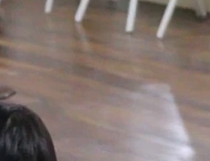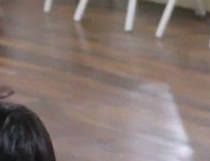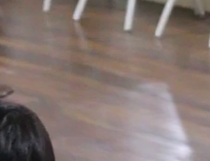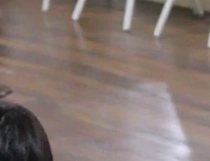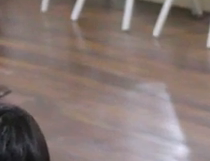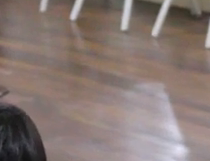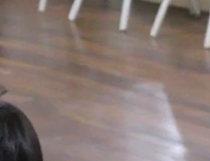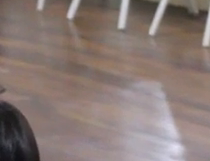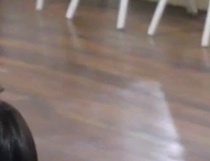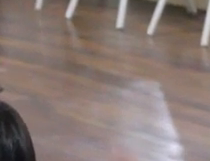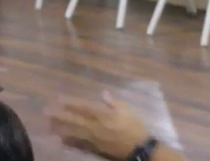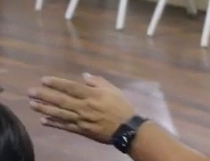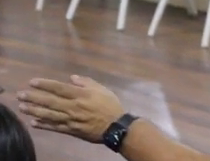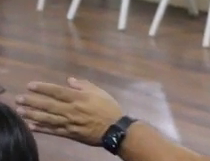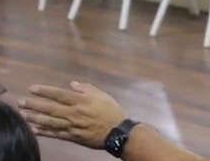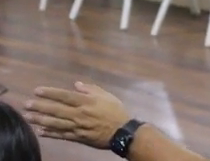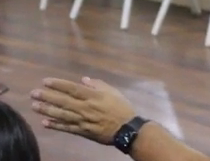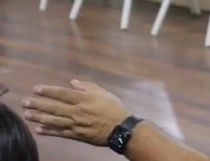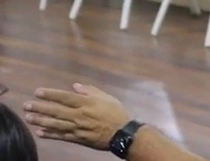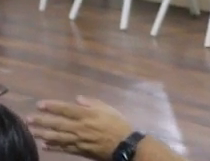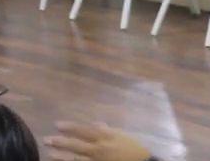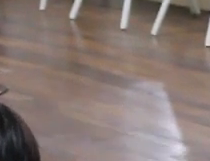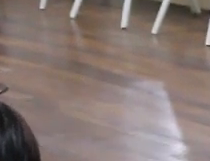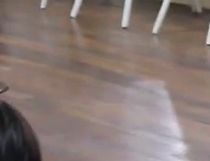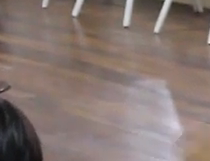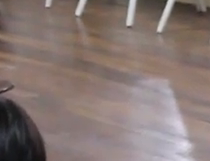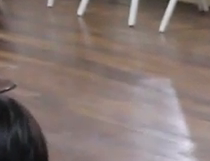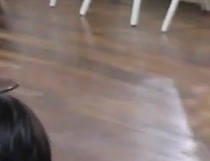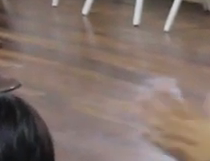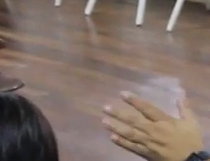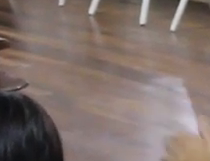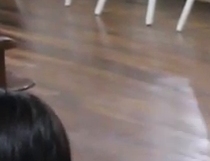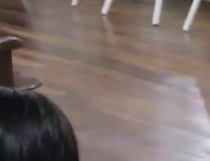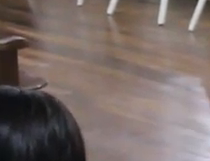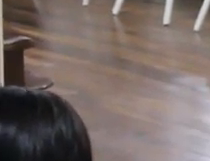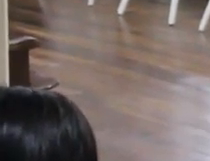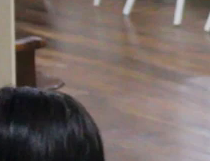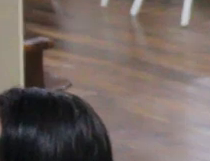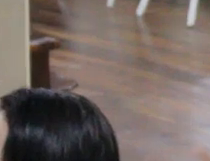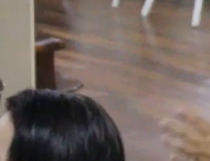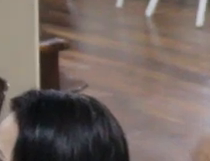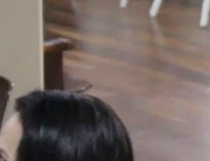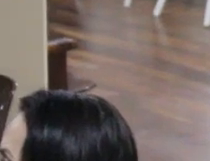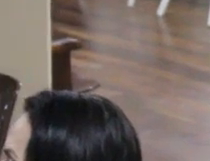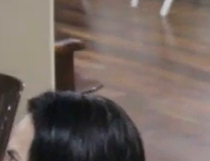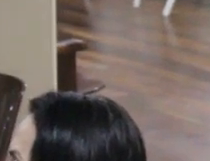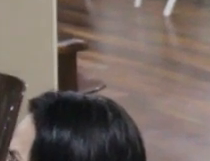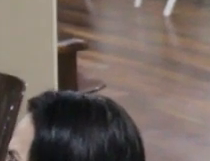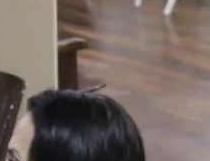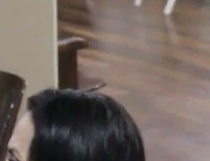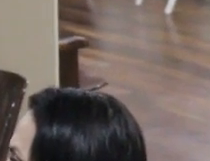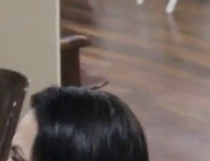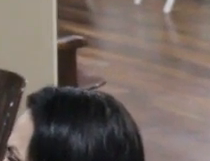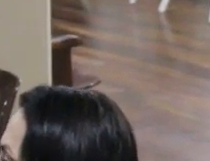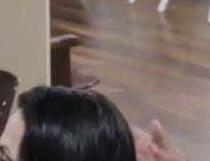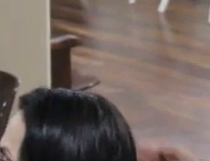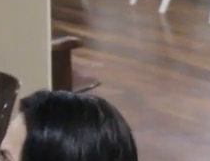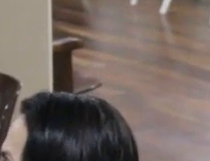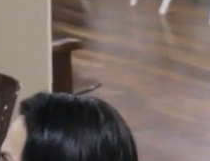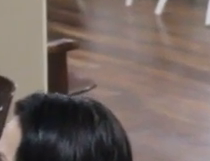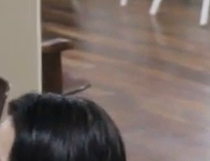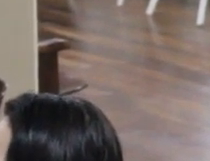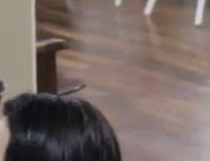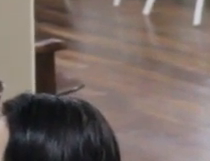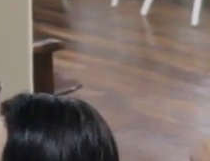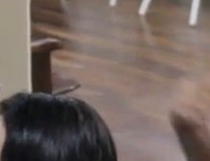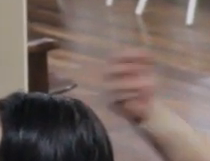é lamentável hoje a gente andar, até falei para o Márcio, nós conversamos, eu falei, não passa no Palácio, porque eu vou muito no Palácio, eu volto e